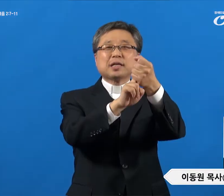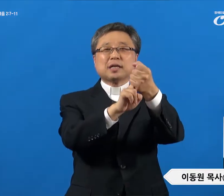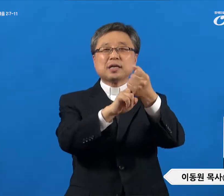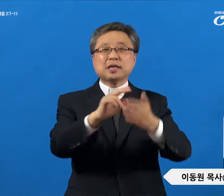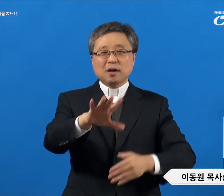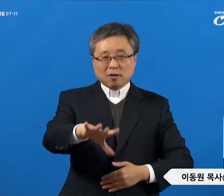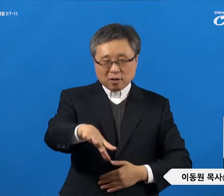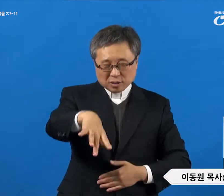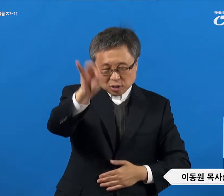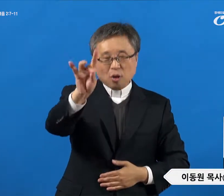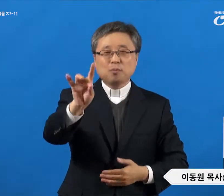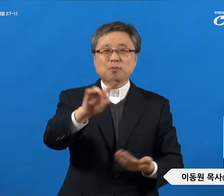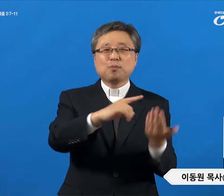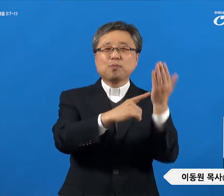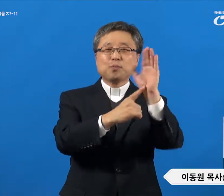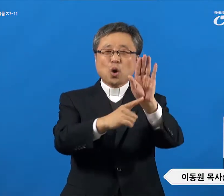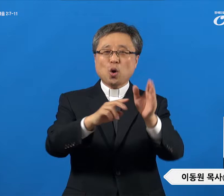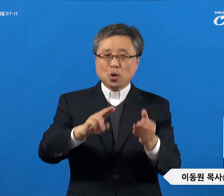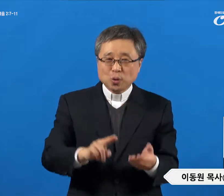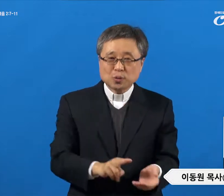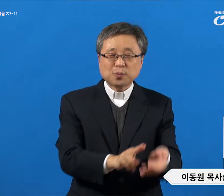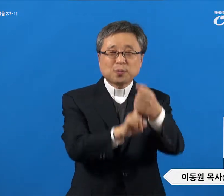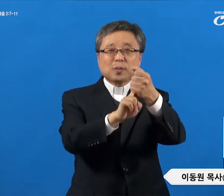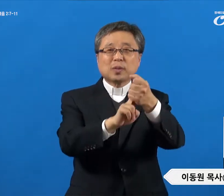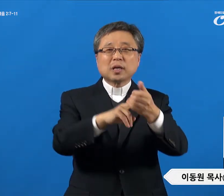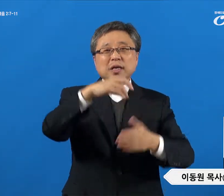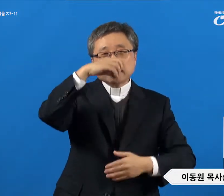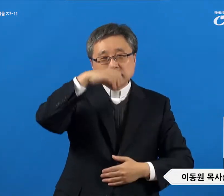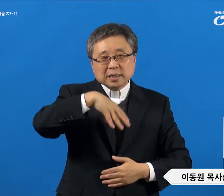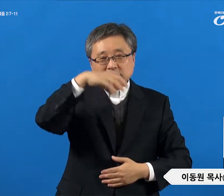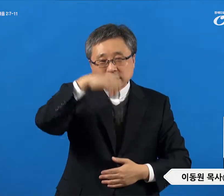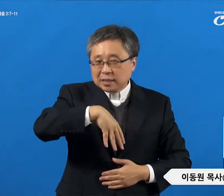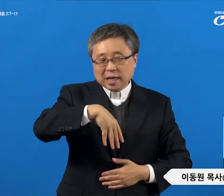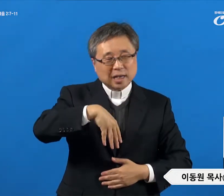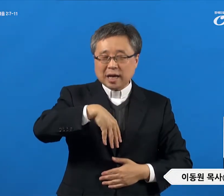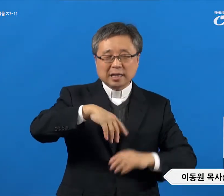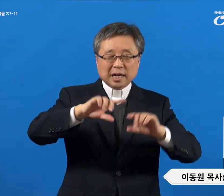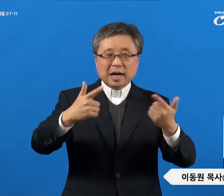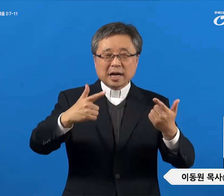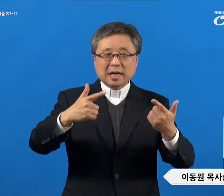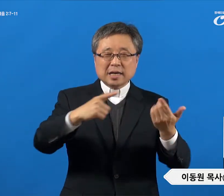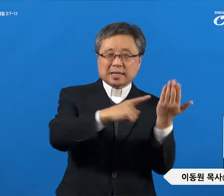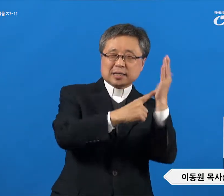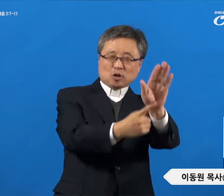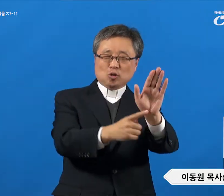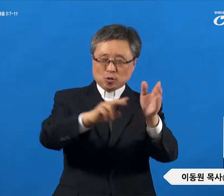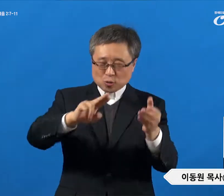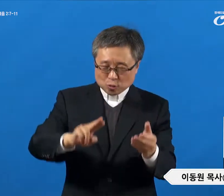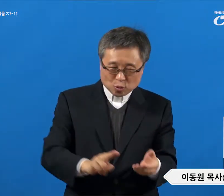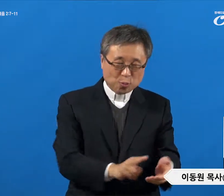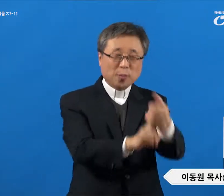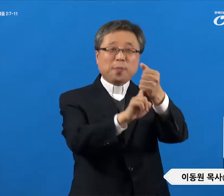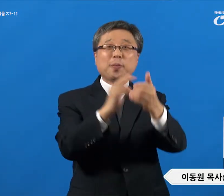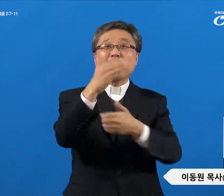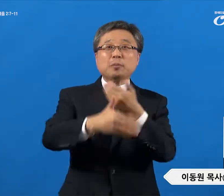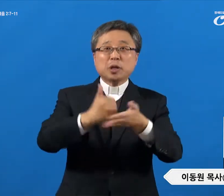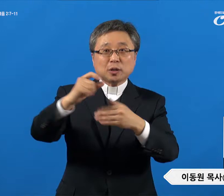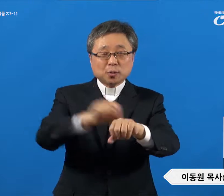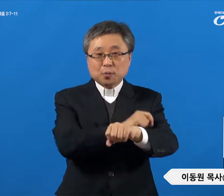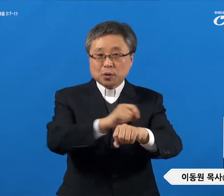sign. 그냥 미라클이 아니라 sign miracle. 하나님의 특별한 메시지를 드러내는